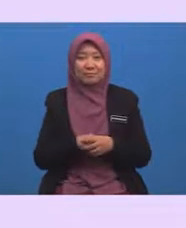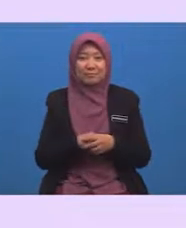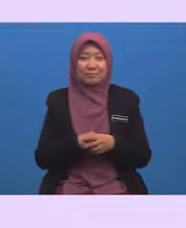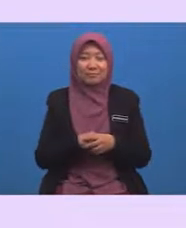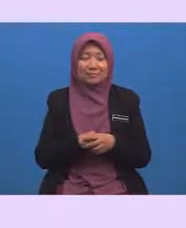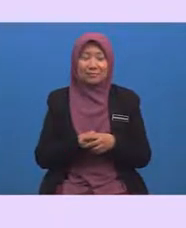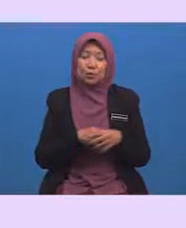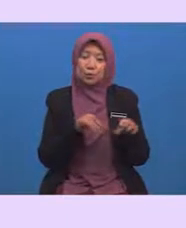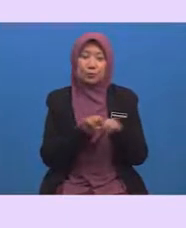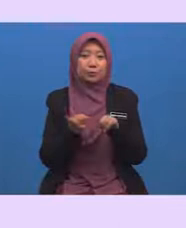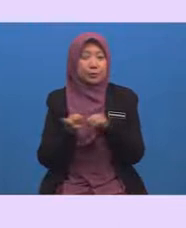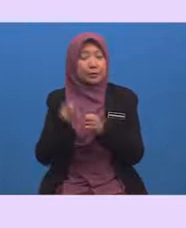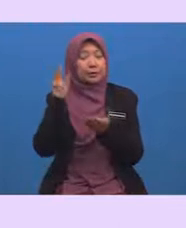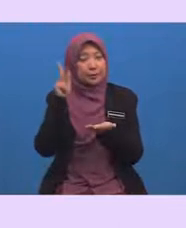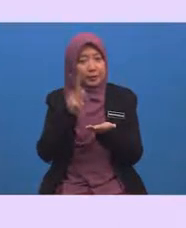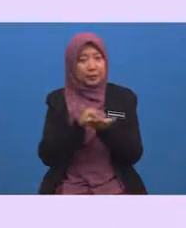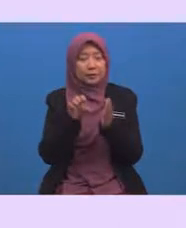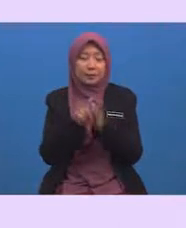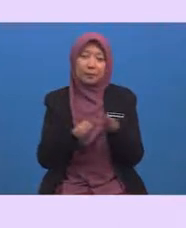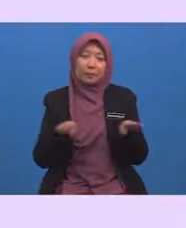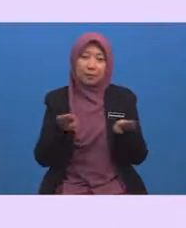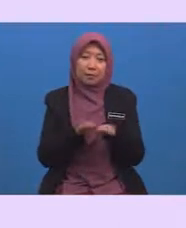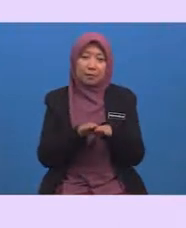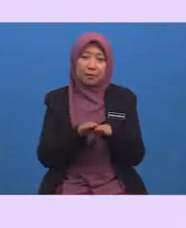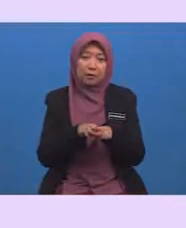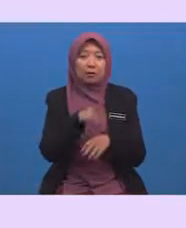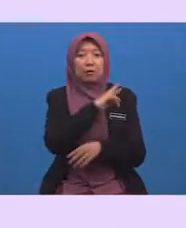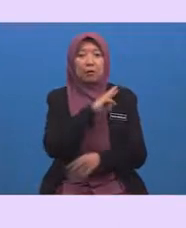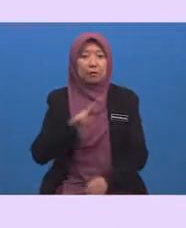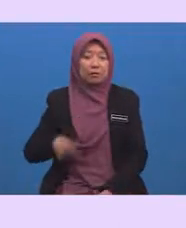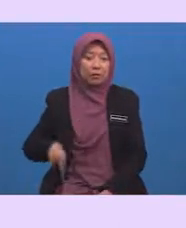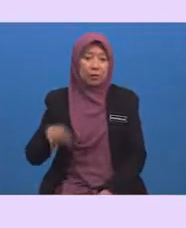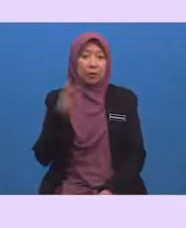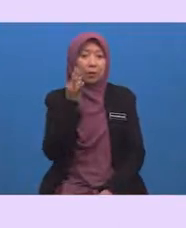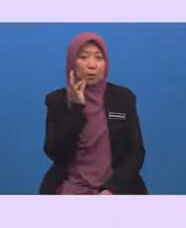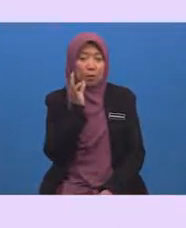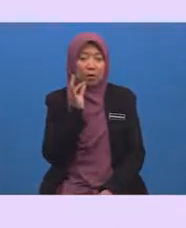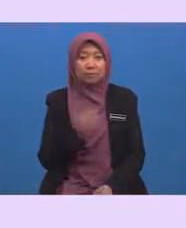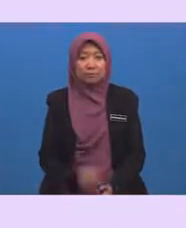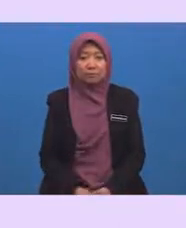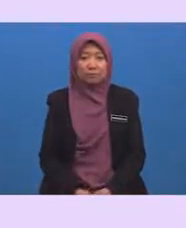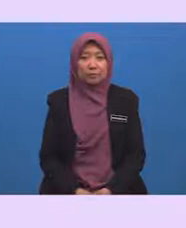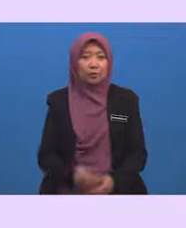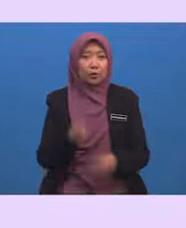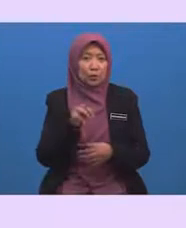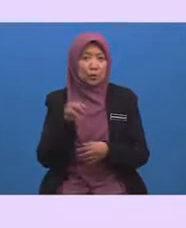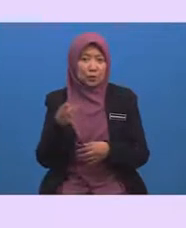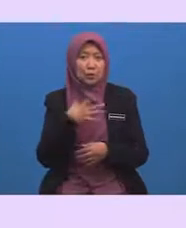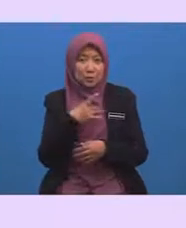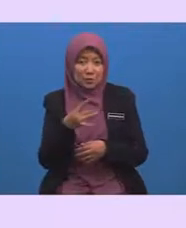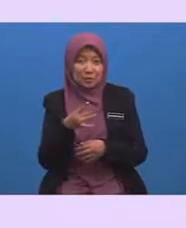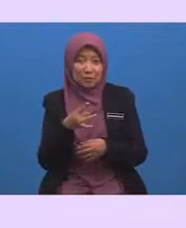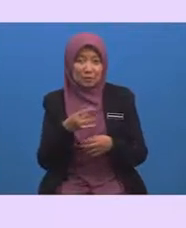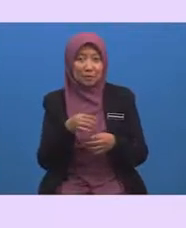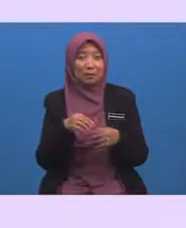juga dikenali sebagai raja buah. Murid-murid suka makan buah